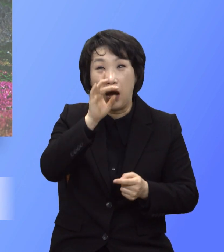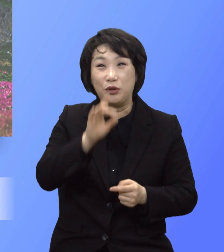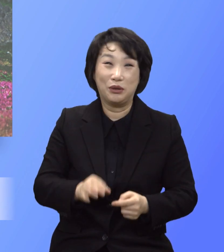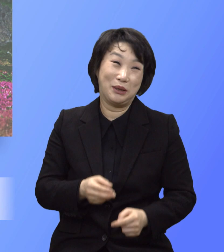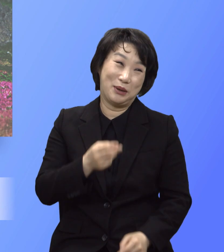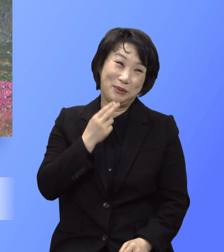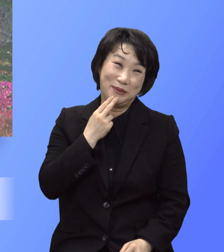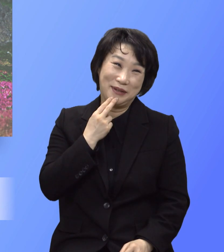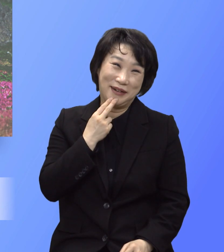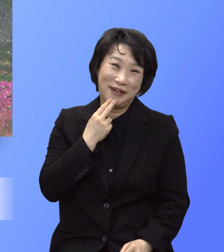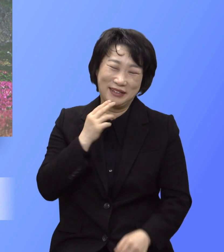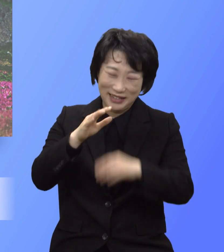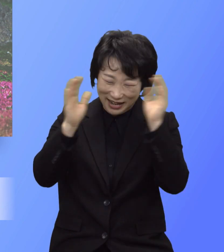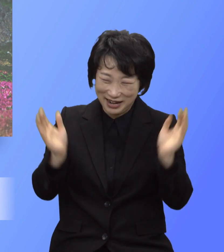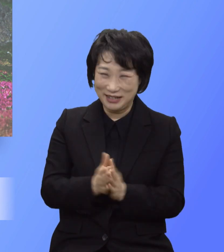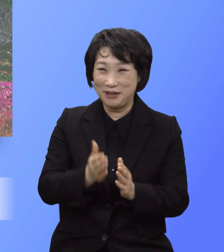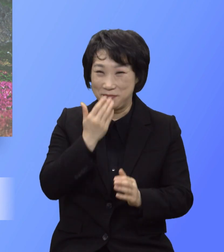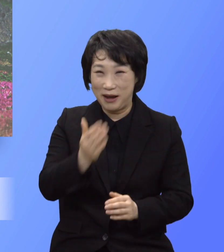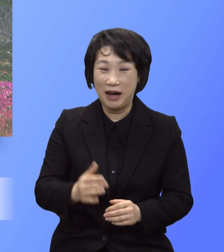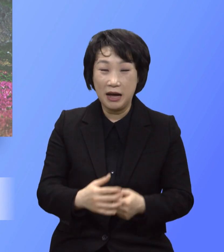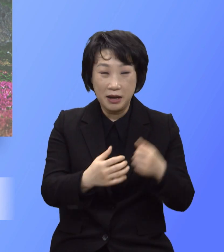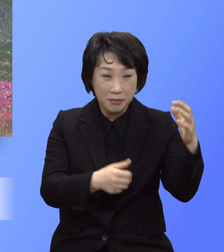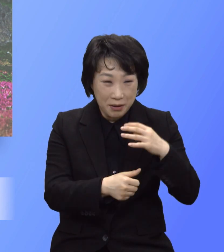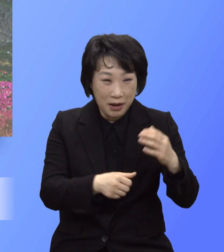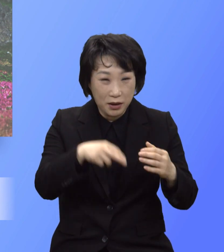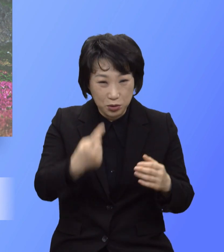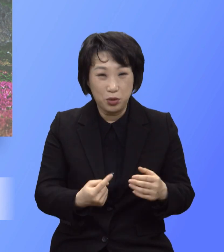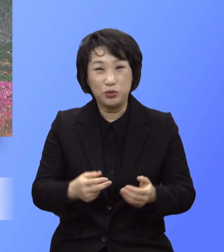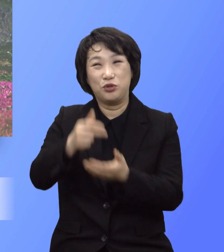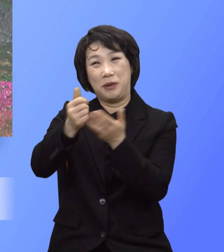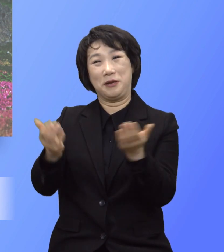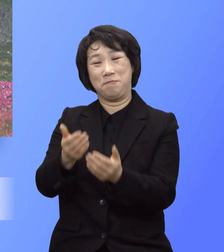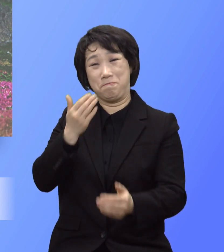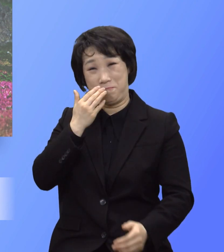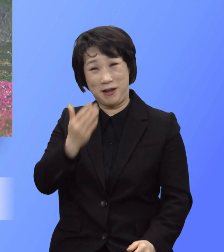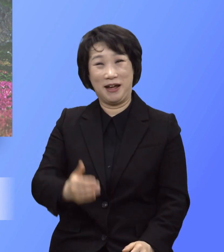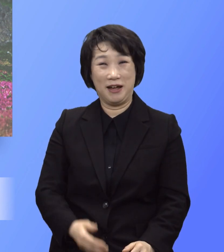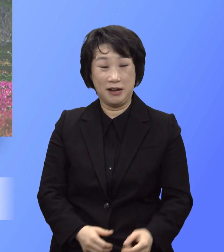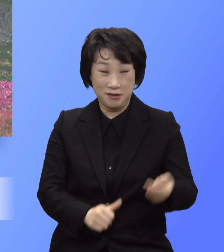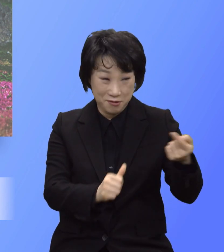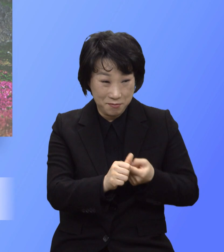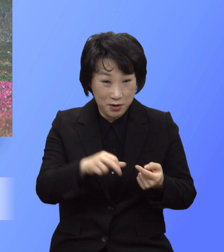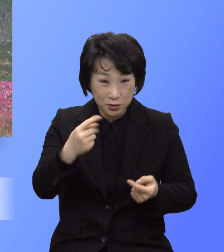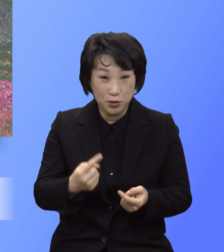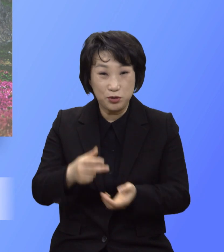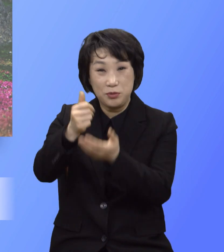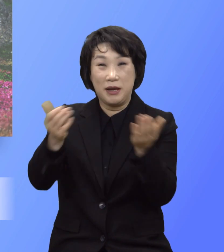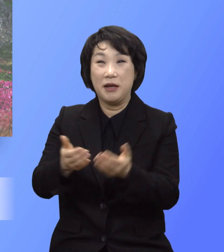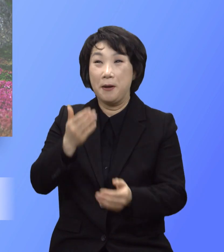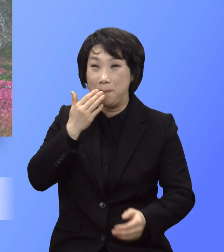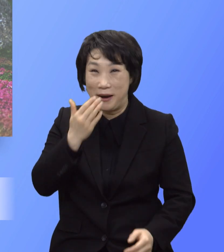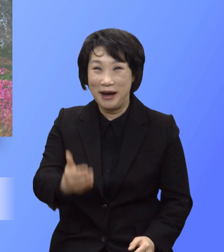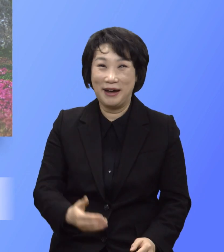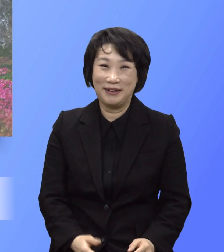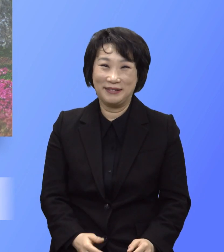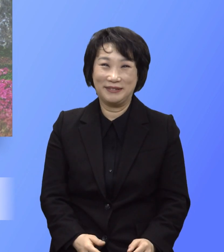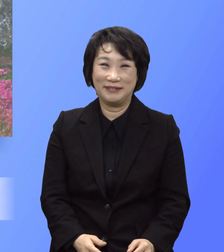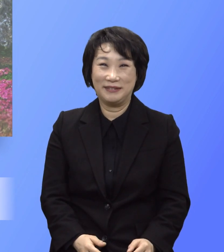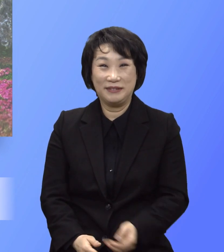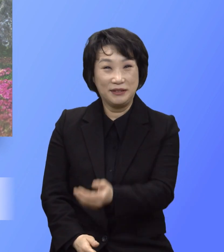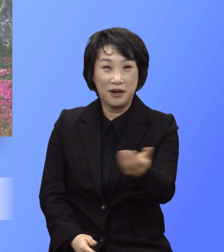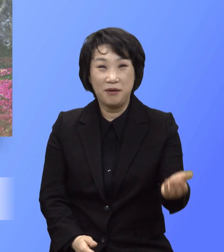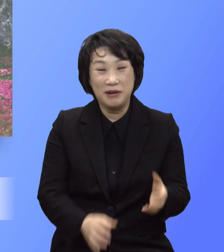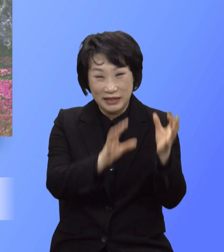없어. 핍박을 받아도 되고 있는 거야. 욕을 먹어도 되고 있는 거야.